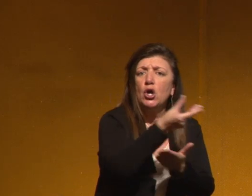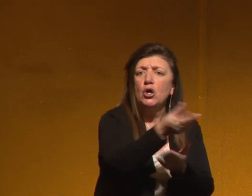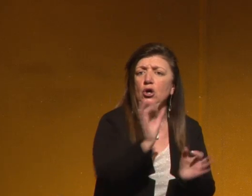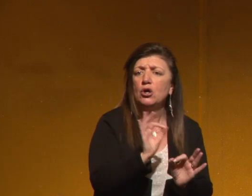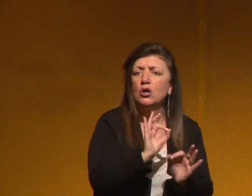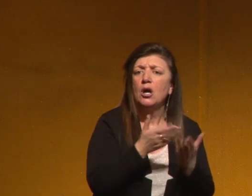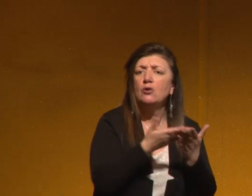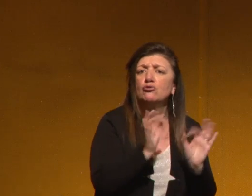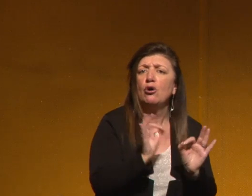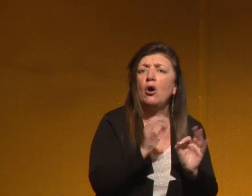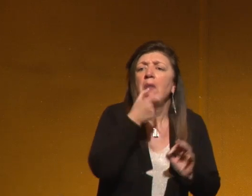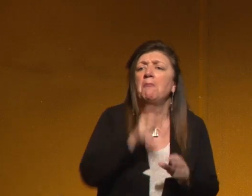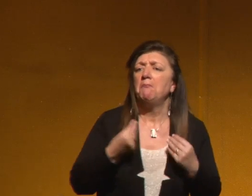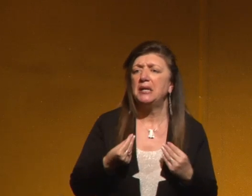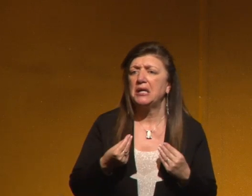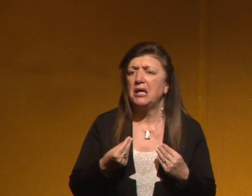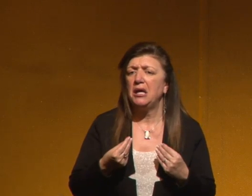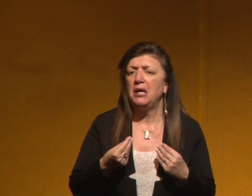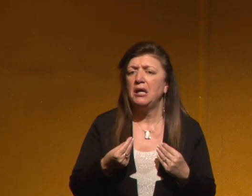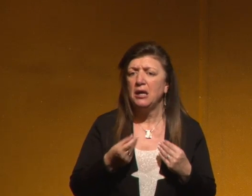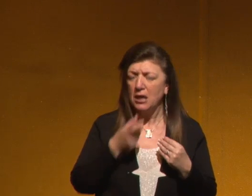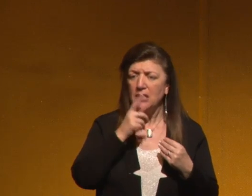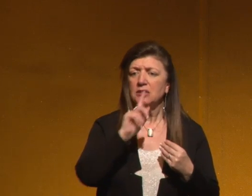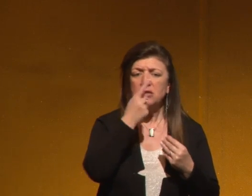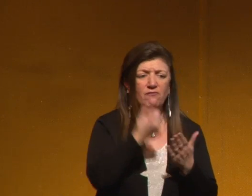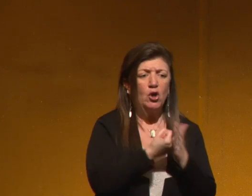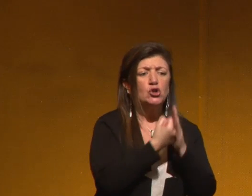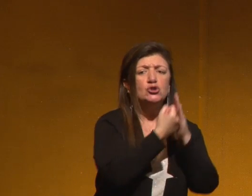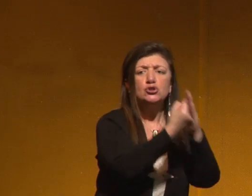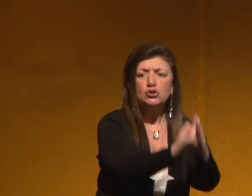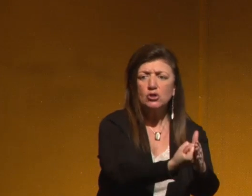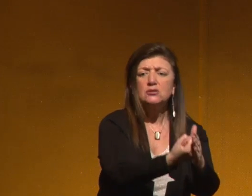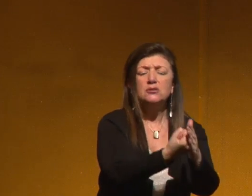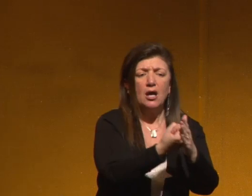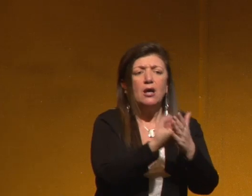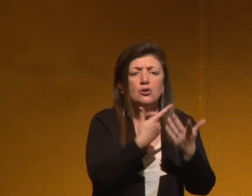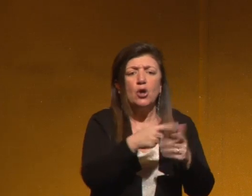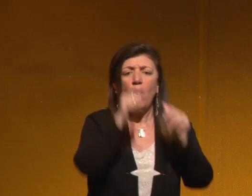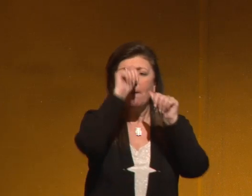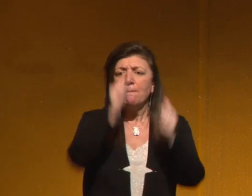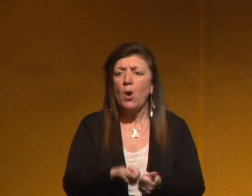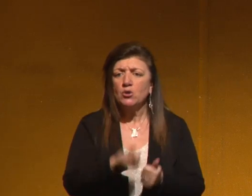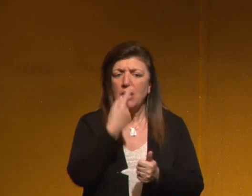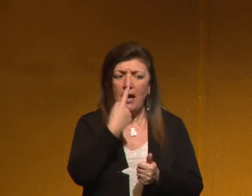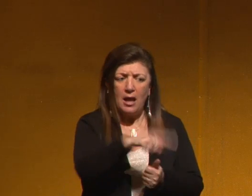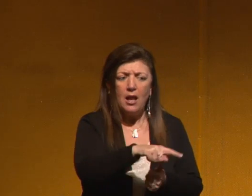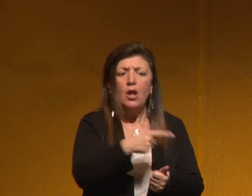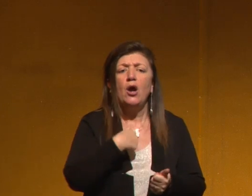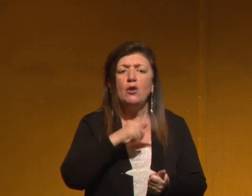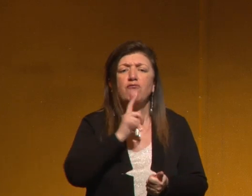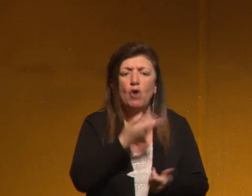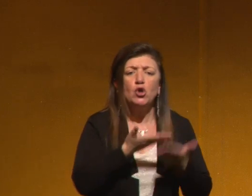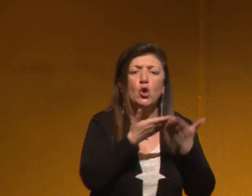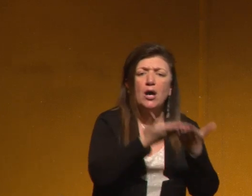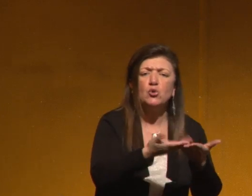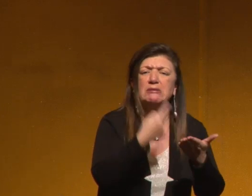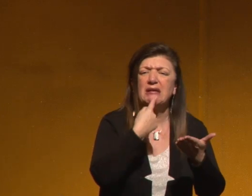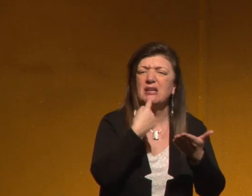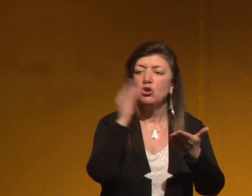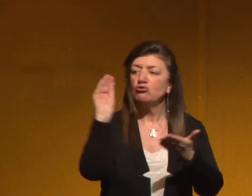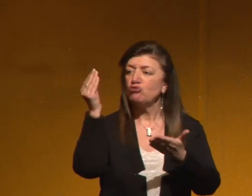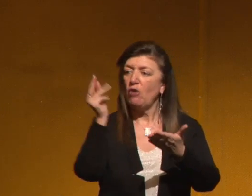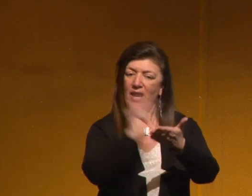uno strumento culturale come gli altri anche importato da quei modelli per cui noi aiutiamo l'autore il giovane autore esordiente